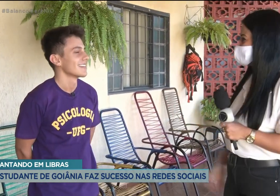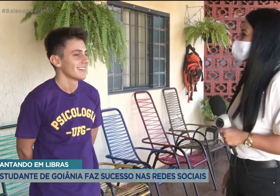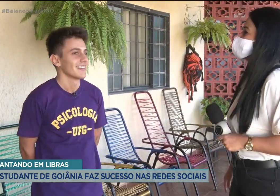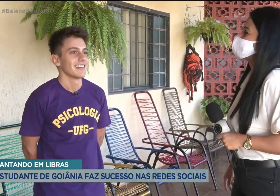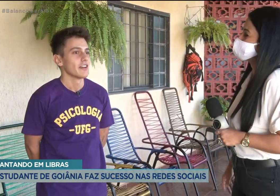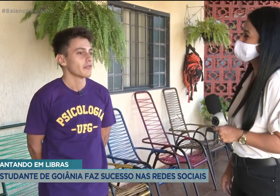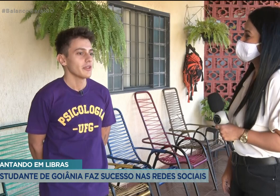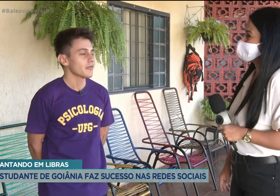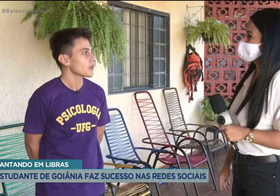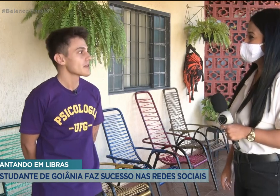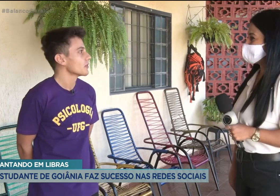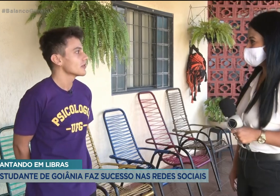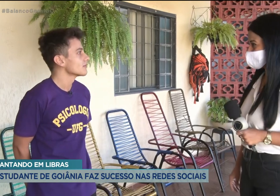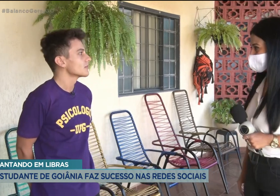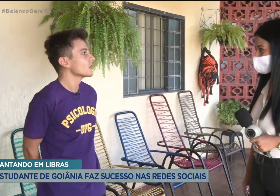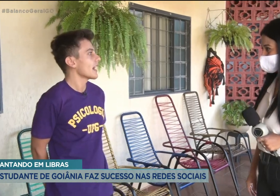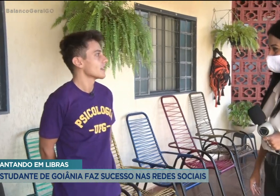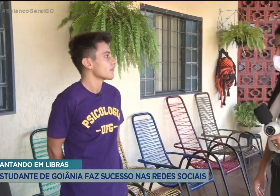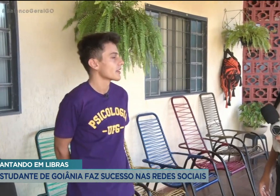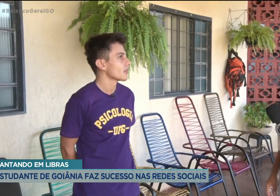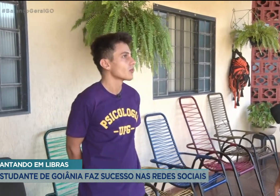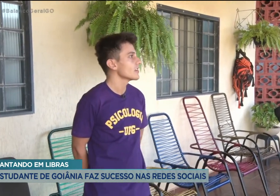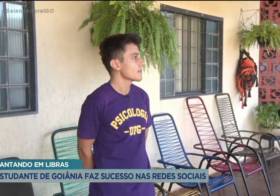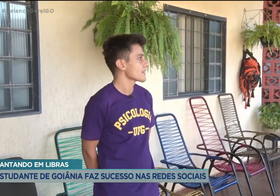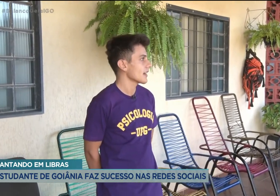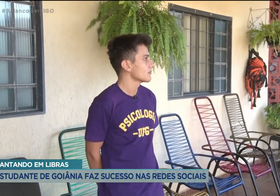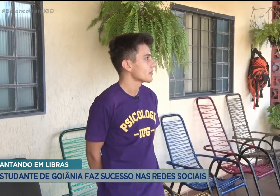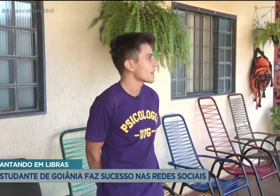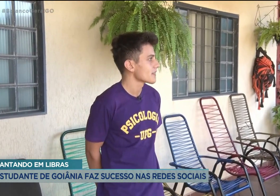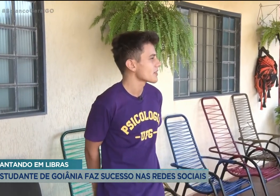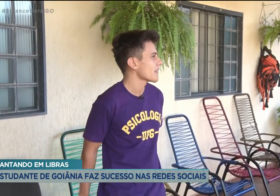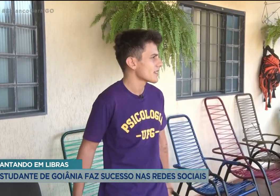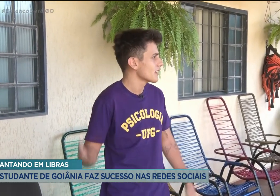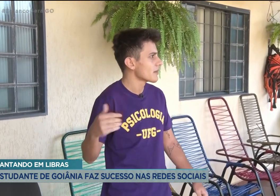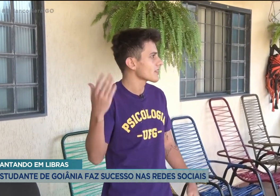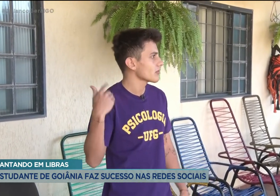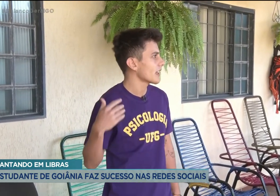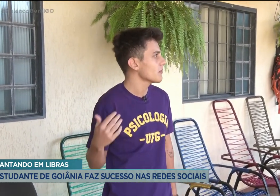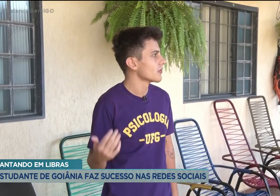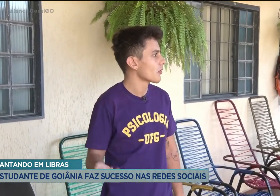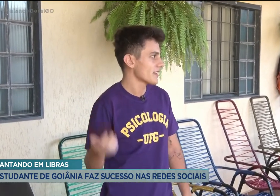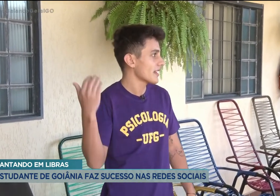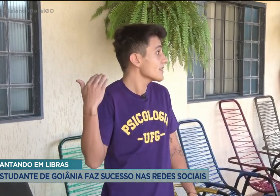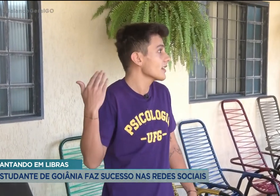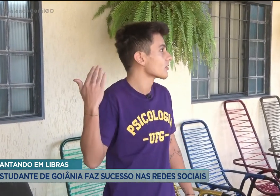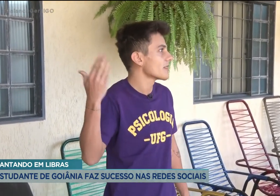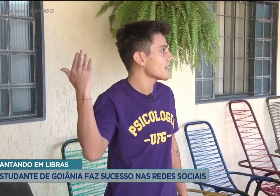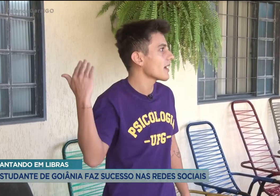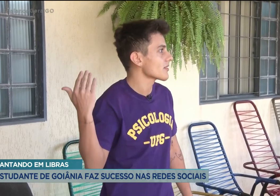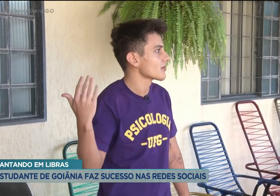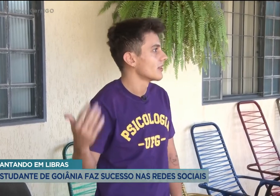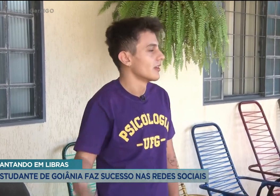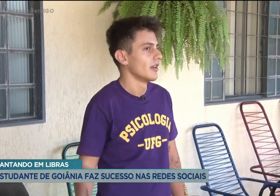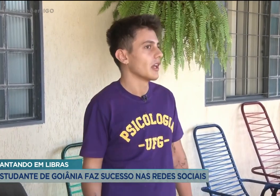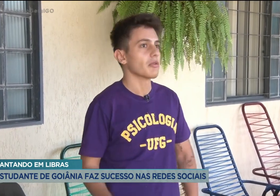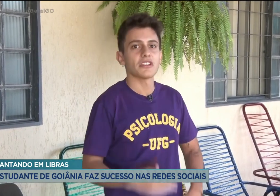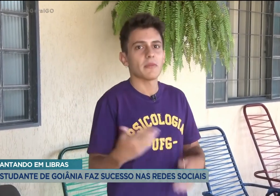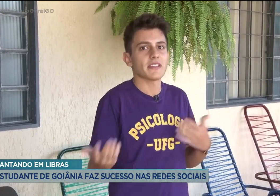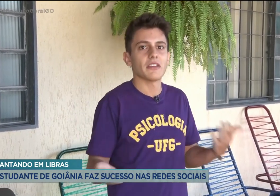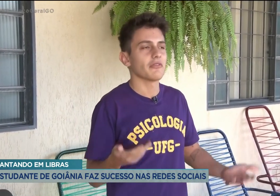né? Foi uma coisa muito do nada, porque eu nunca tinha pensado em fazer, eu já fazia libras há um tempo Eu comecei esse ano, comecei em março Eu nunca tinha pensado em